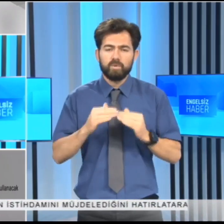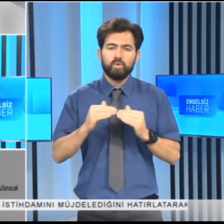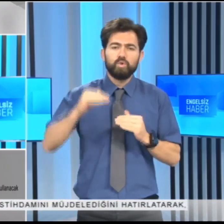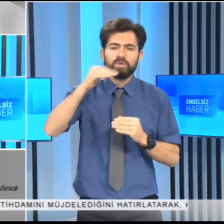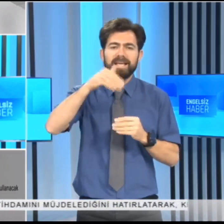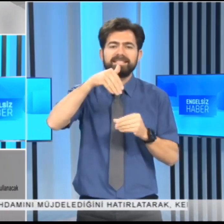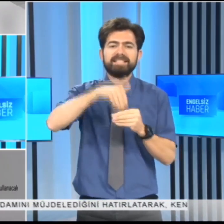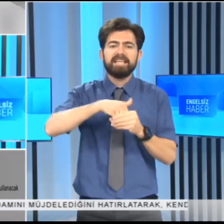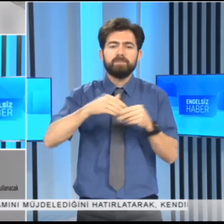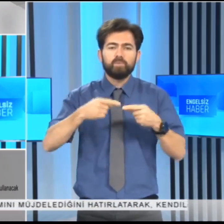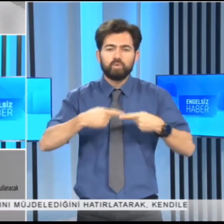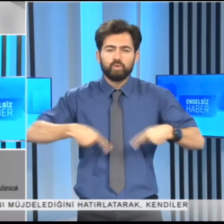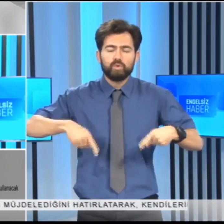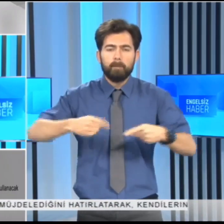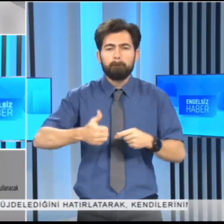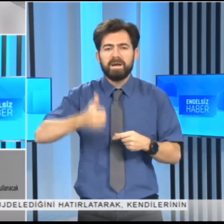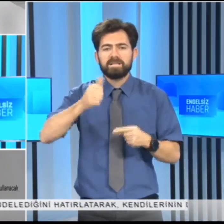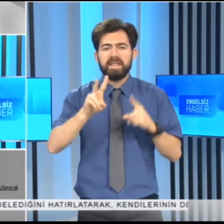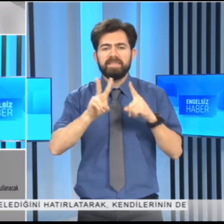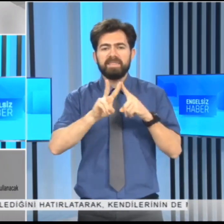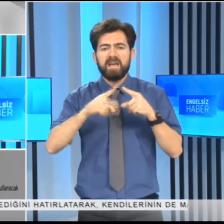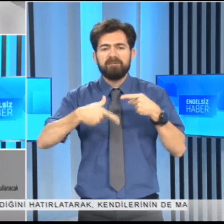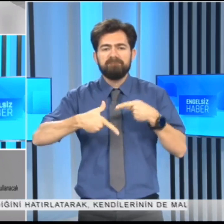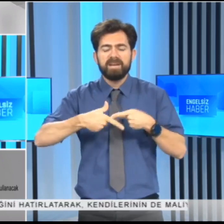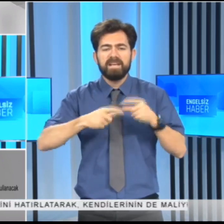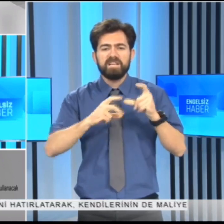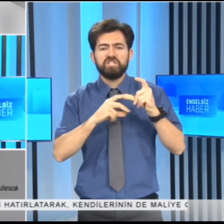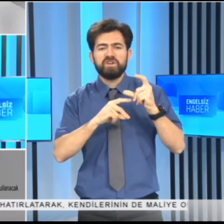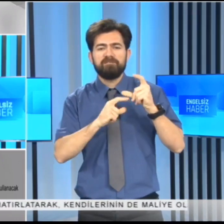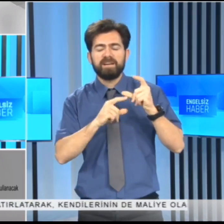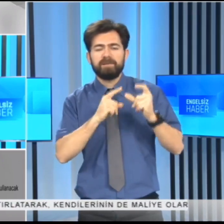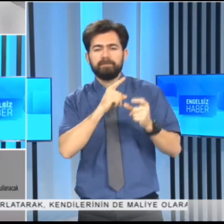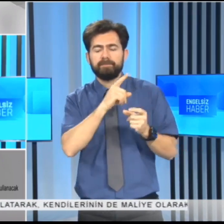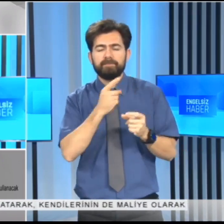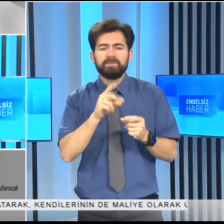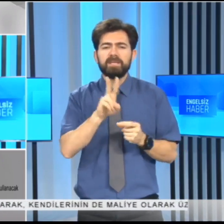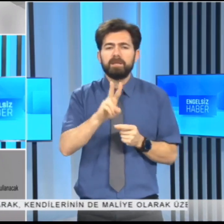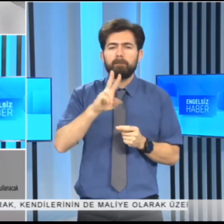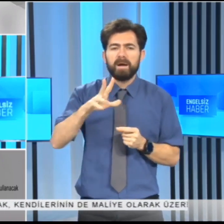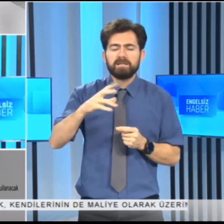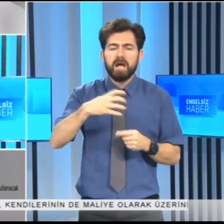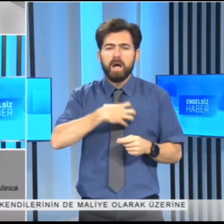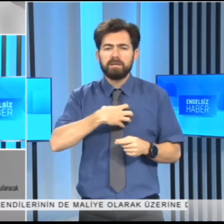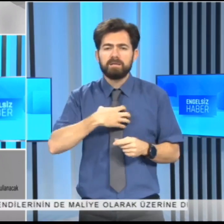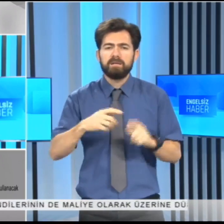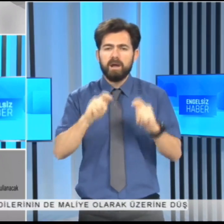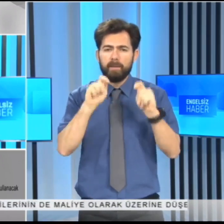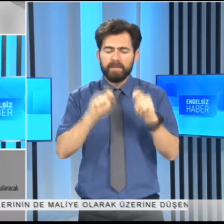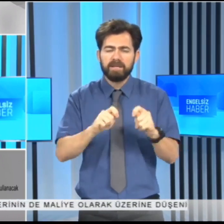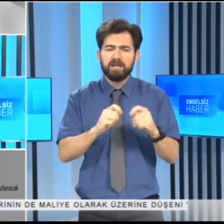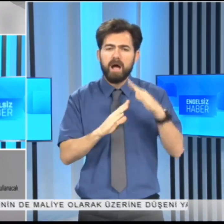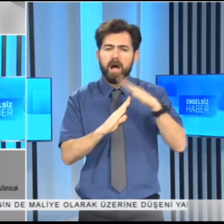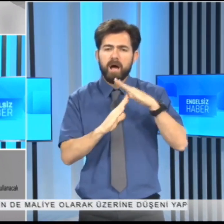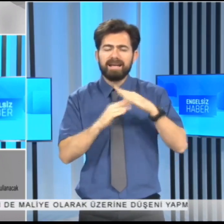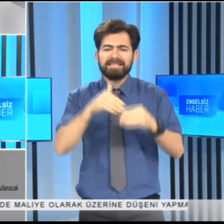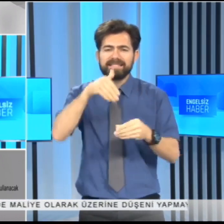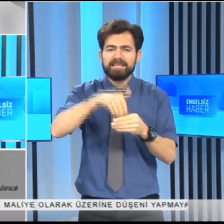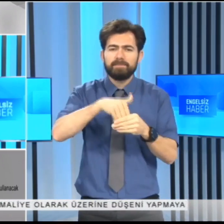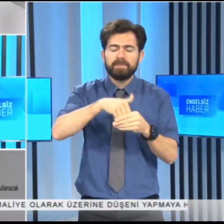Yüksek Seçim Kurulu Başkanı Narin Ferdi Şefik, 25 Haziran'da yapılacak ara